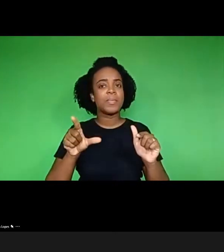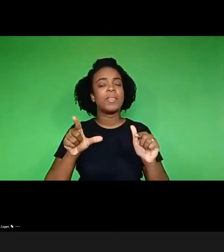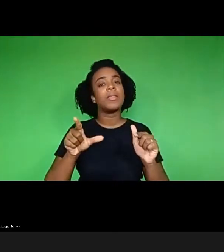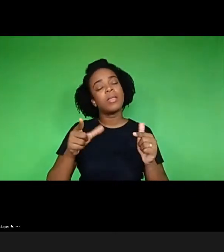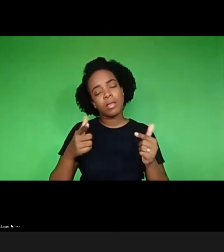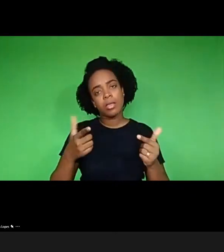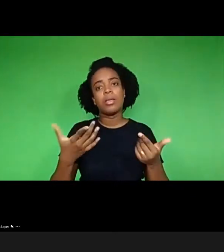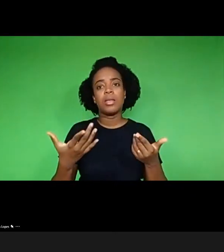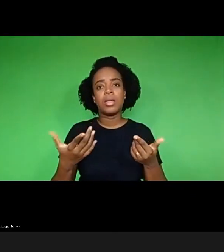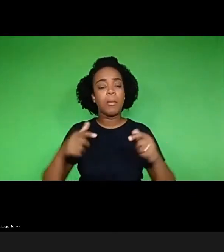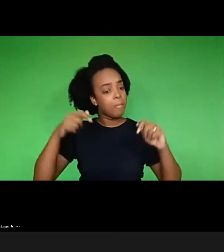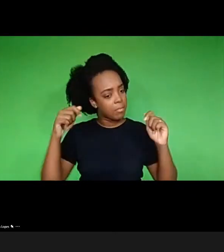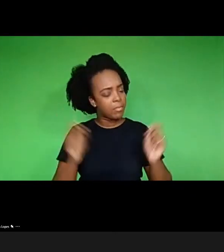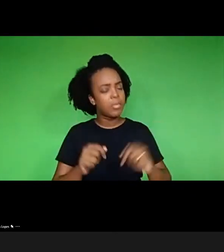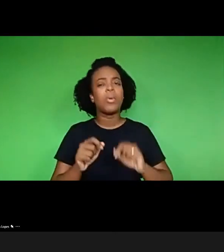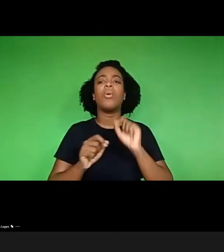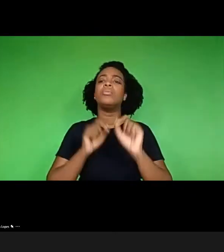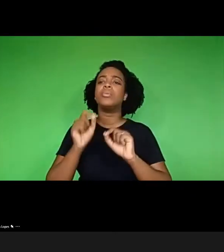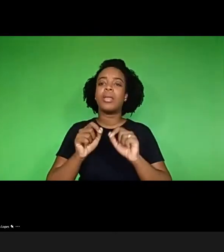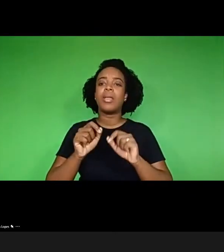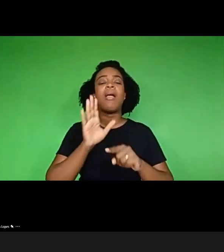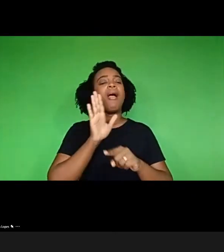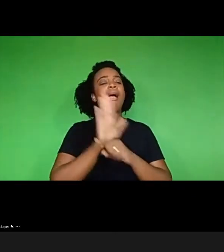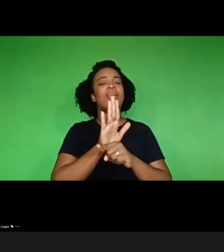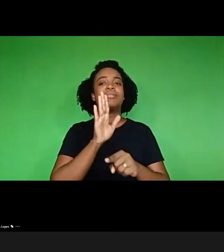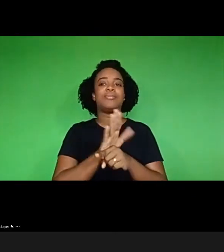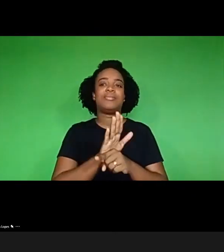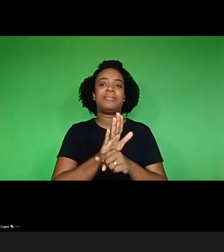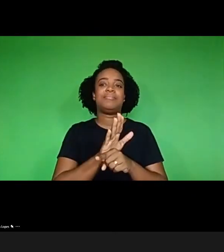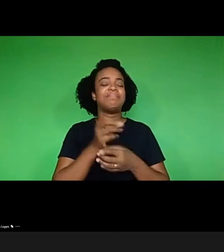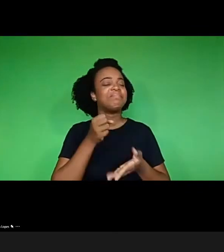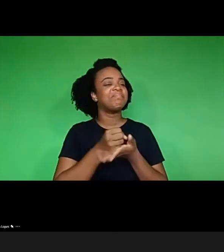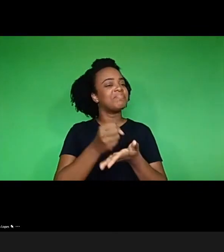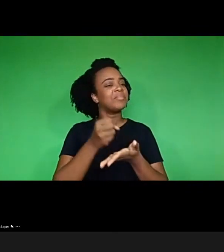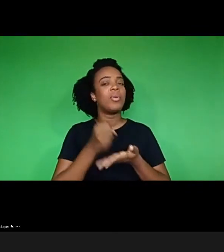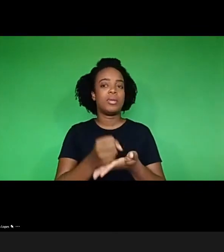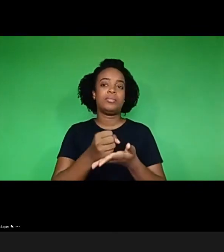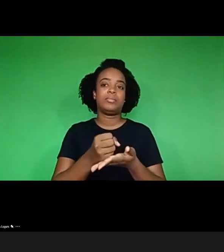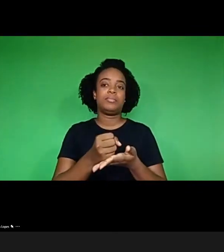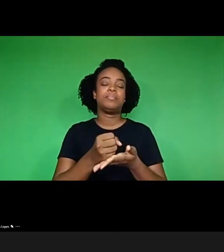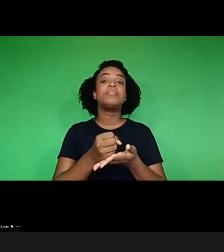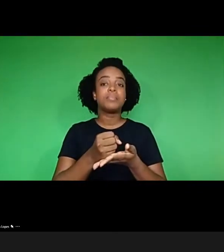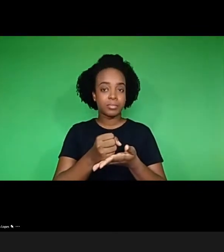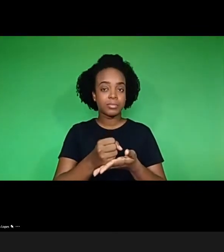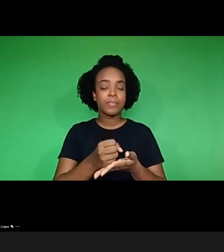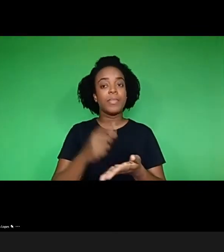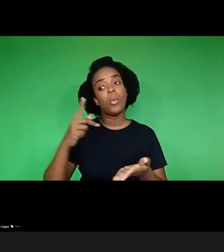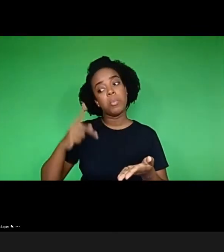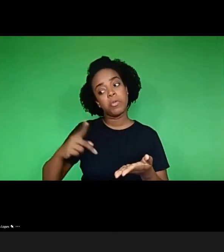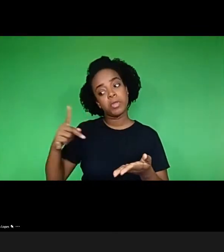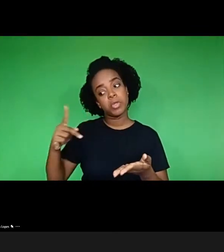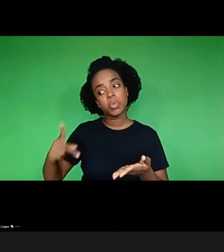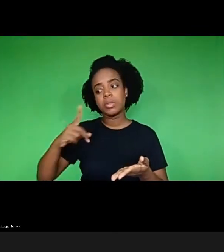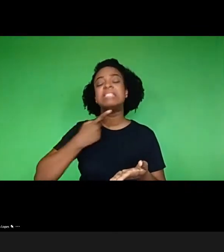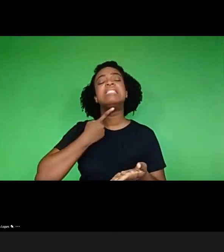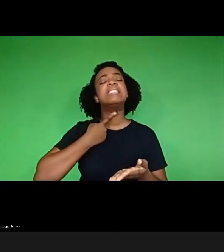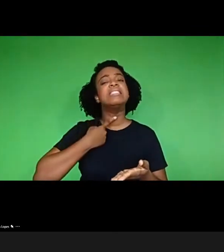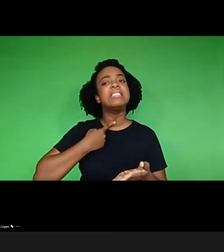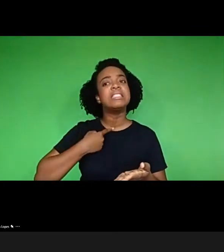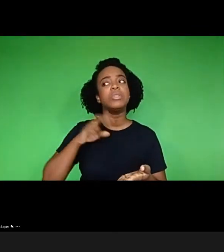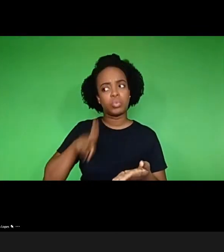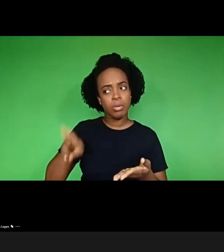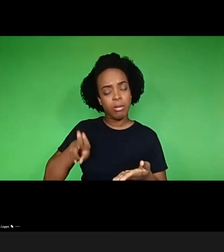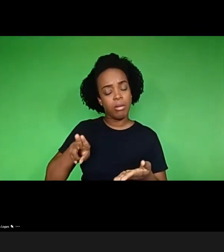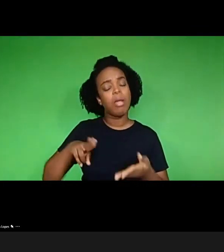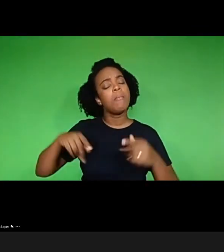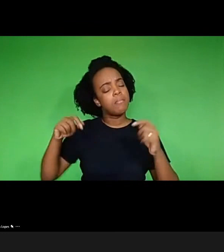falando, ajudar a assessorar. Vai caber ao professor se ele deseja ou não, porque imagine aí,